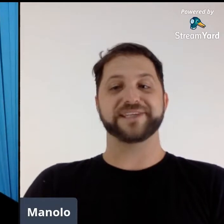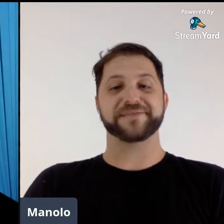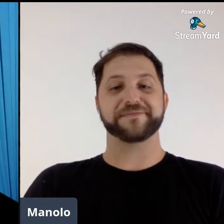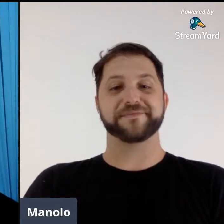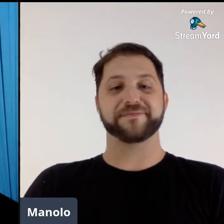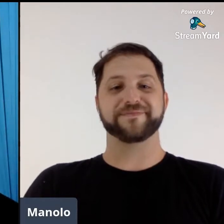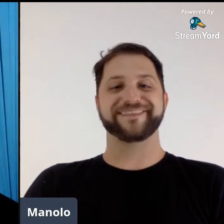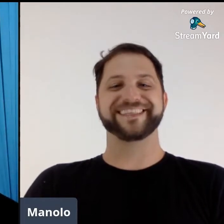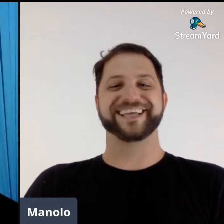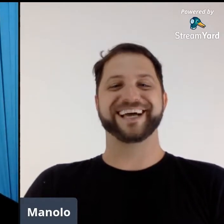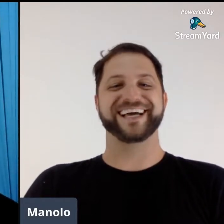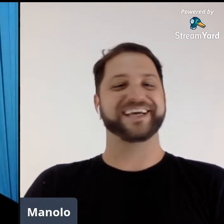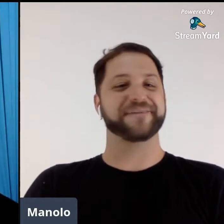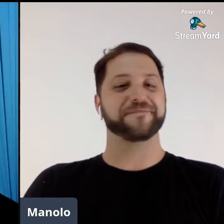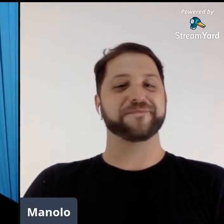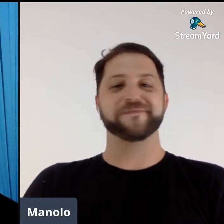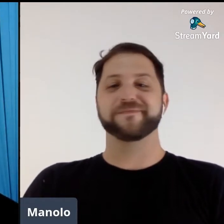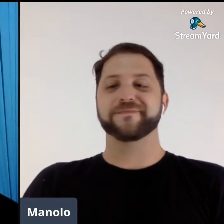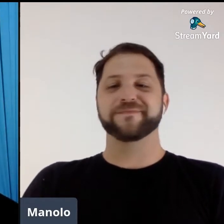Falei demais?